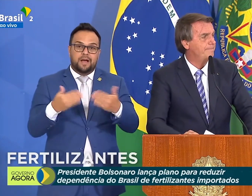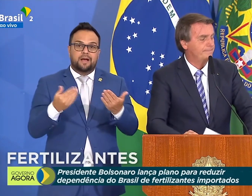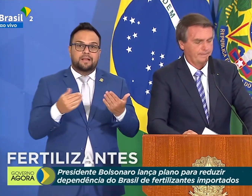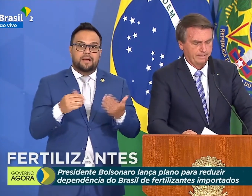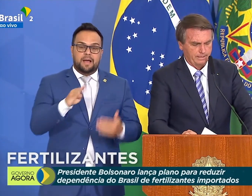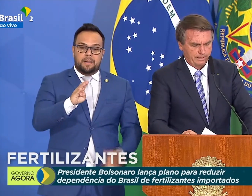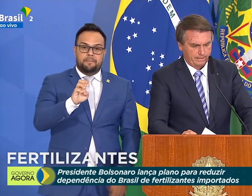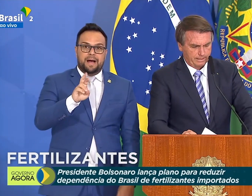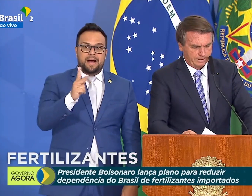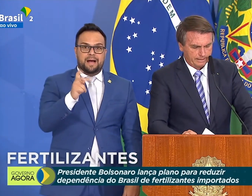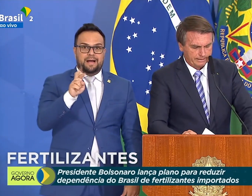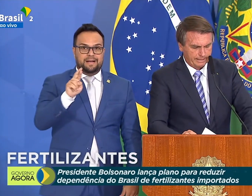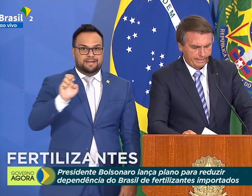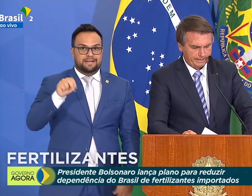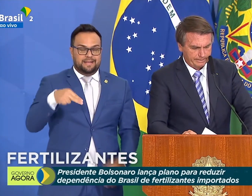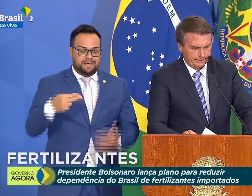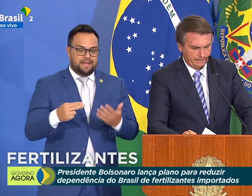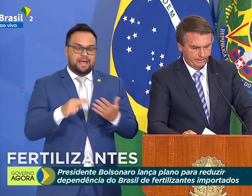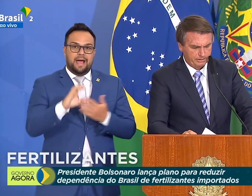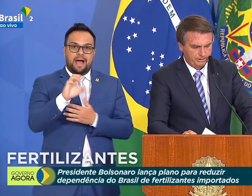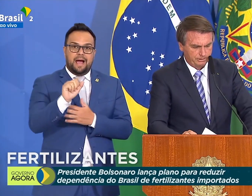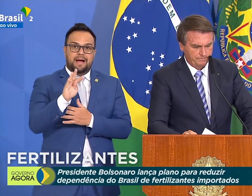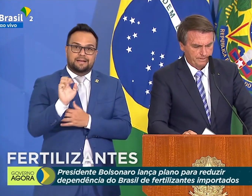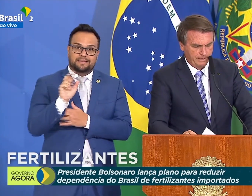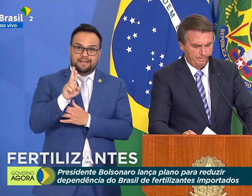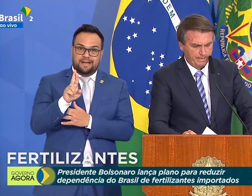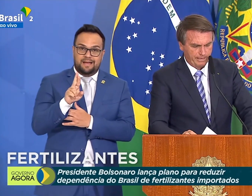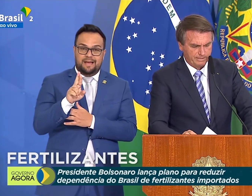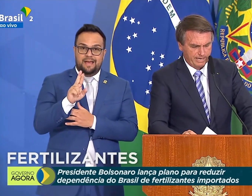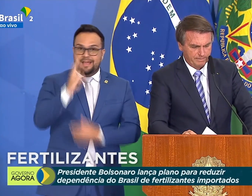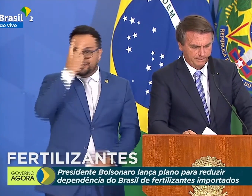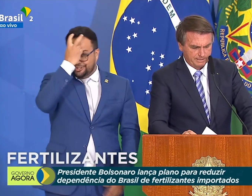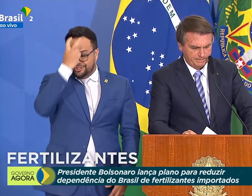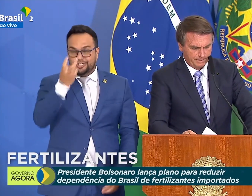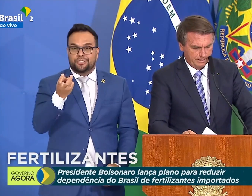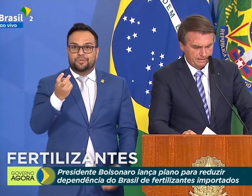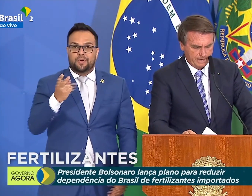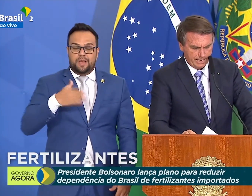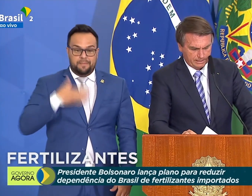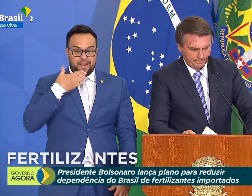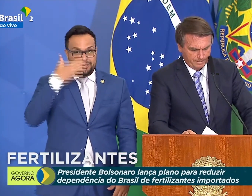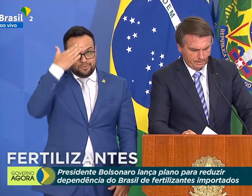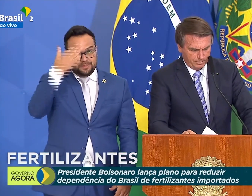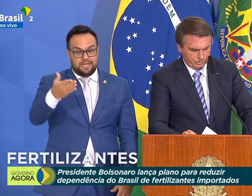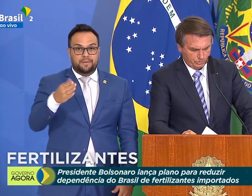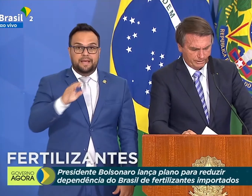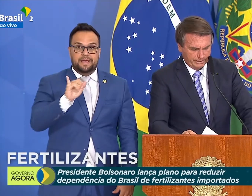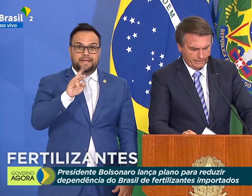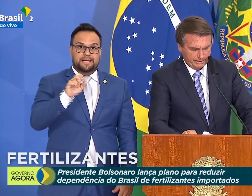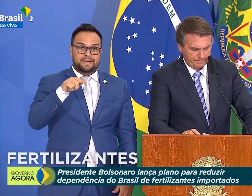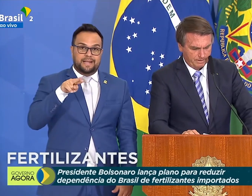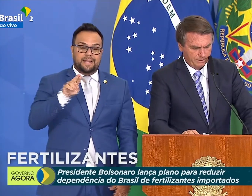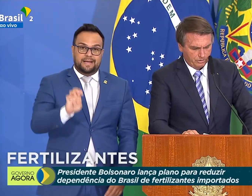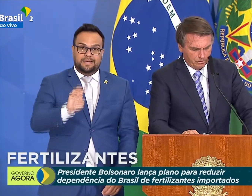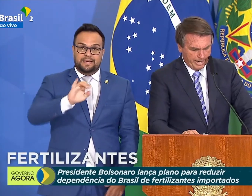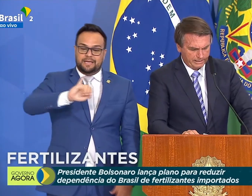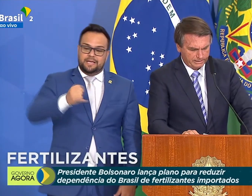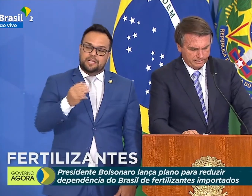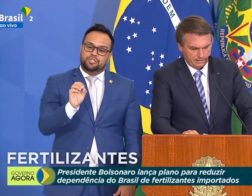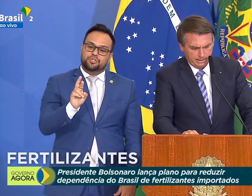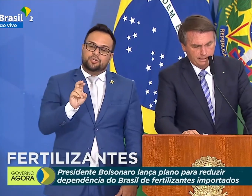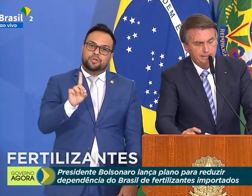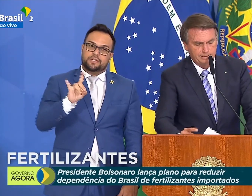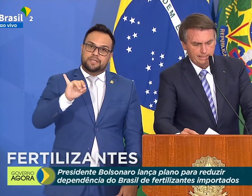Bahrein, Catar, Egito, Emirados Árabes, Iraque, Jordânia,